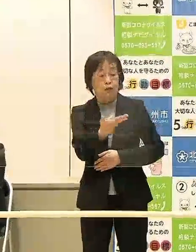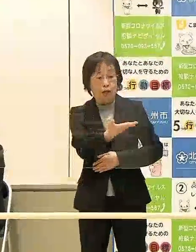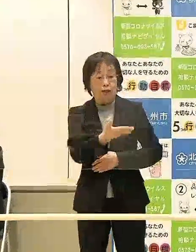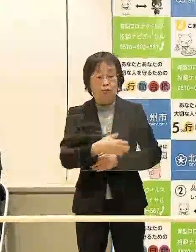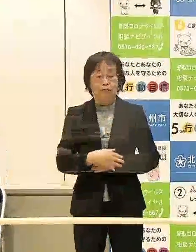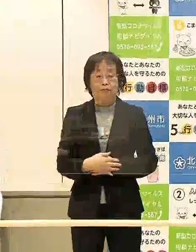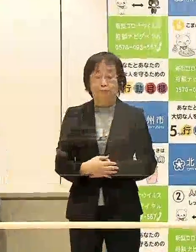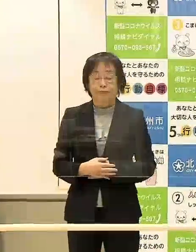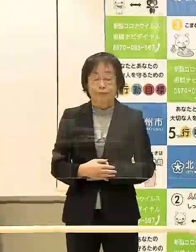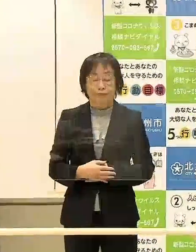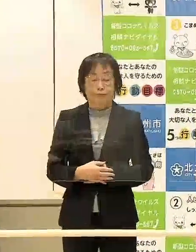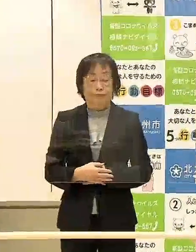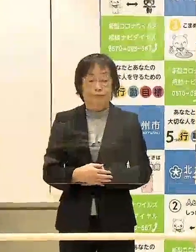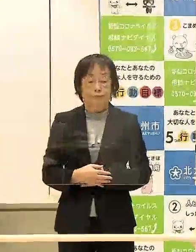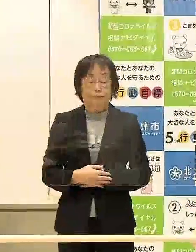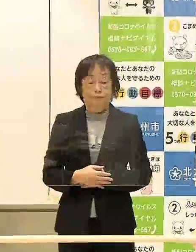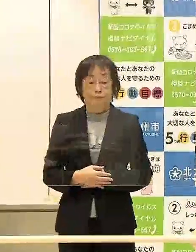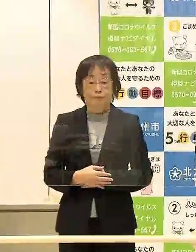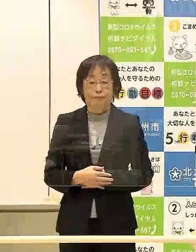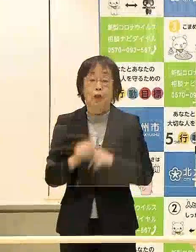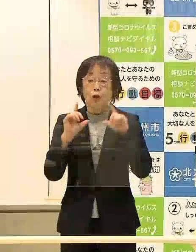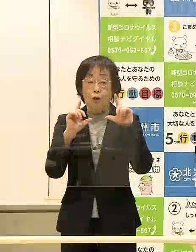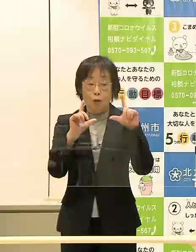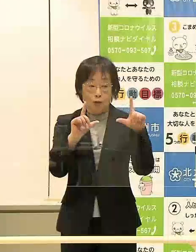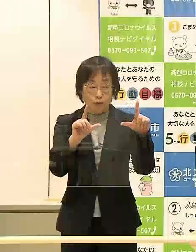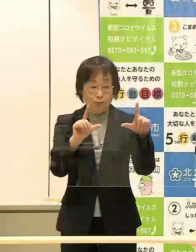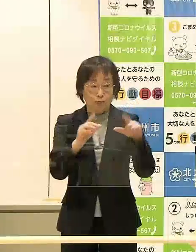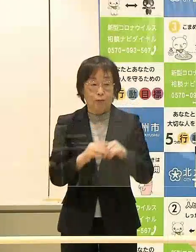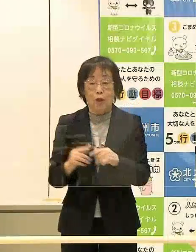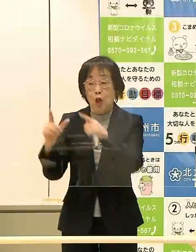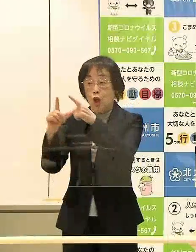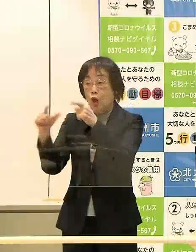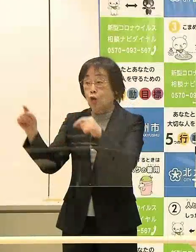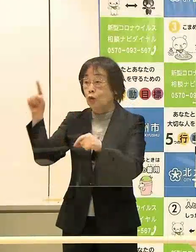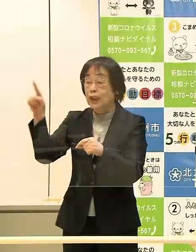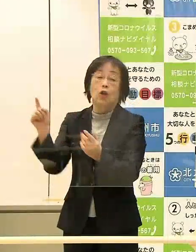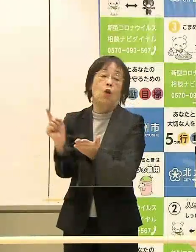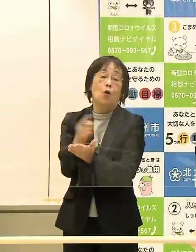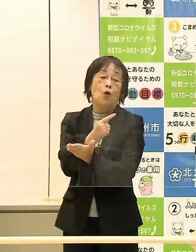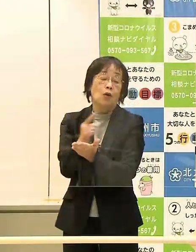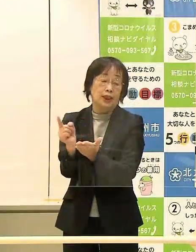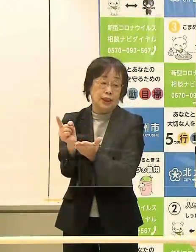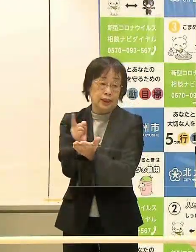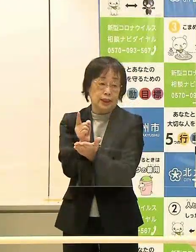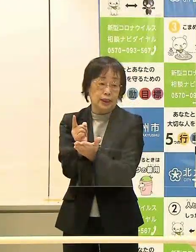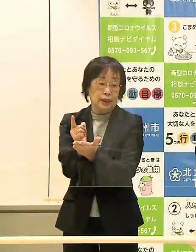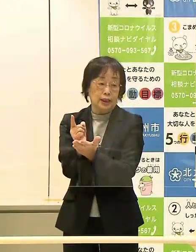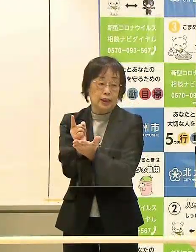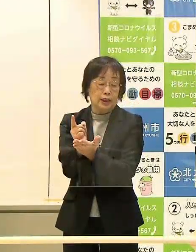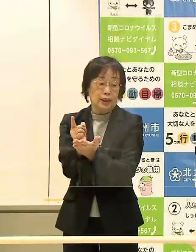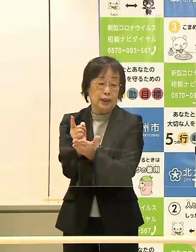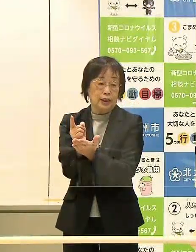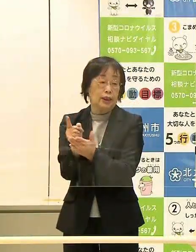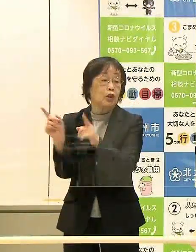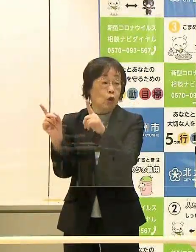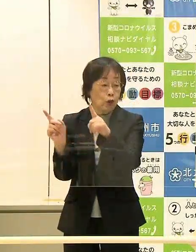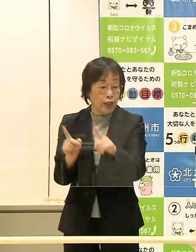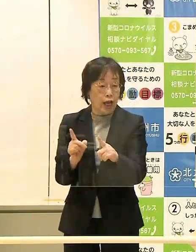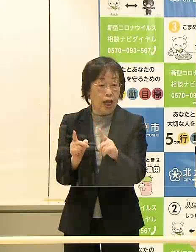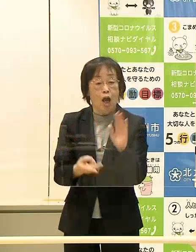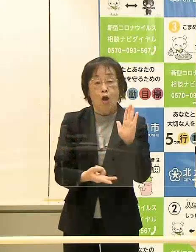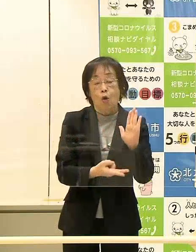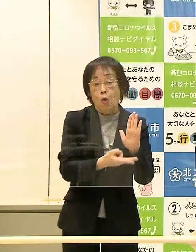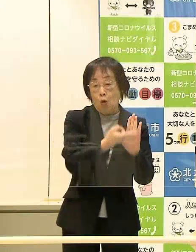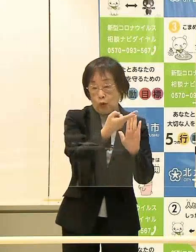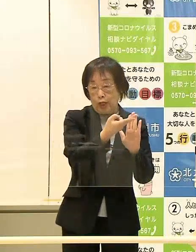thん国の方針によりまして病床ホテル療養